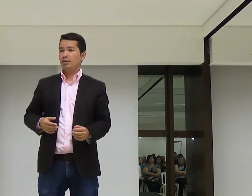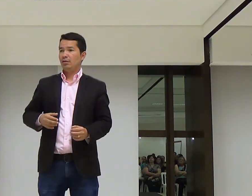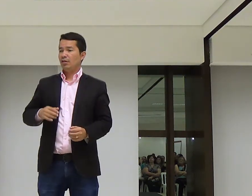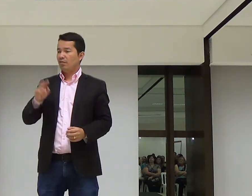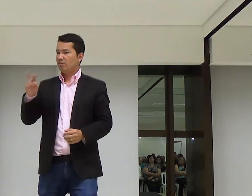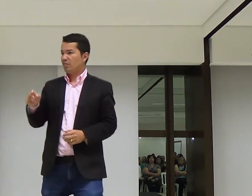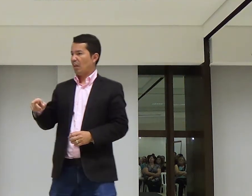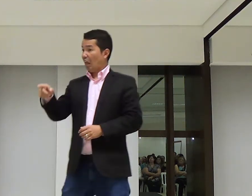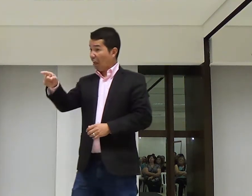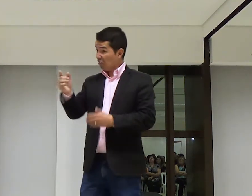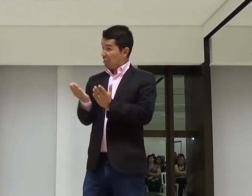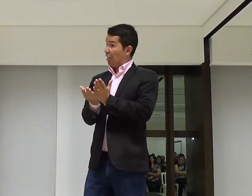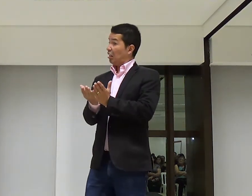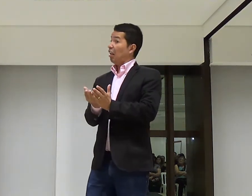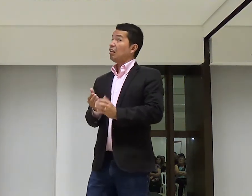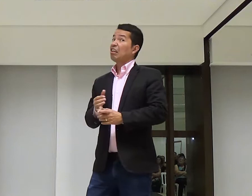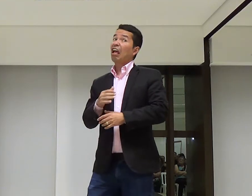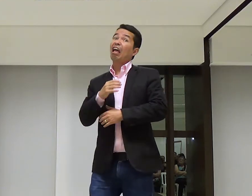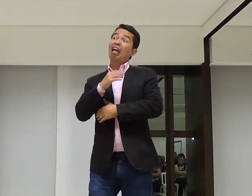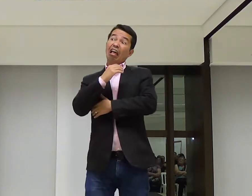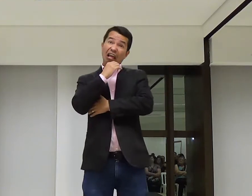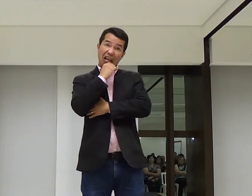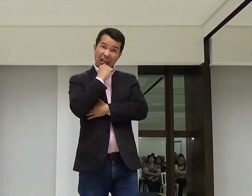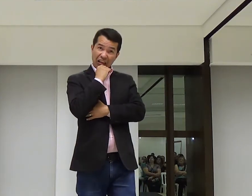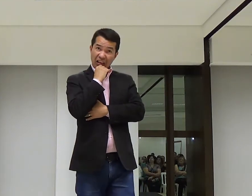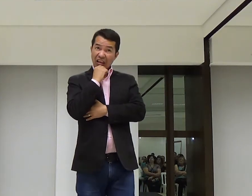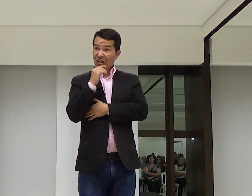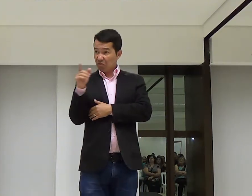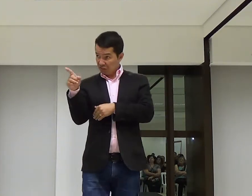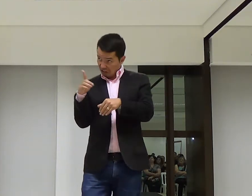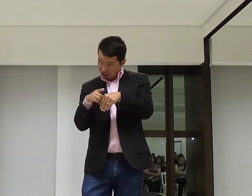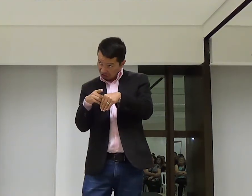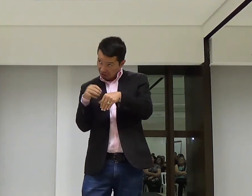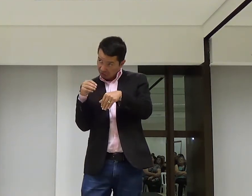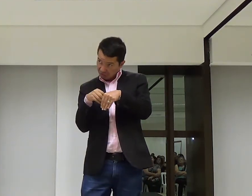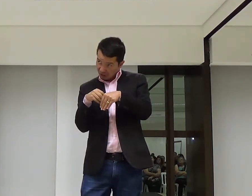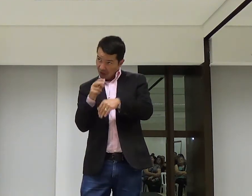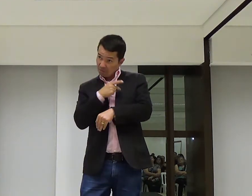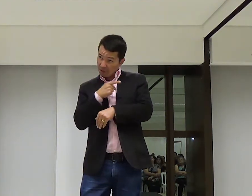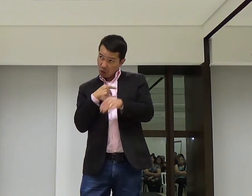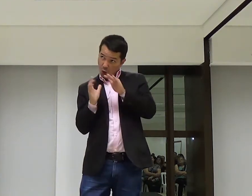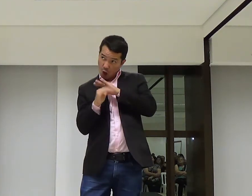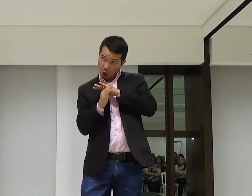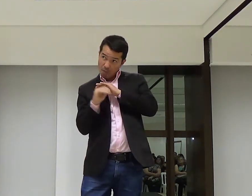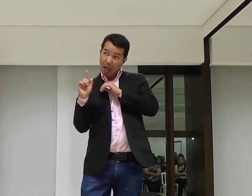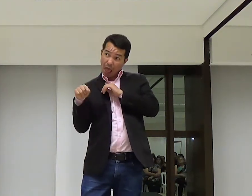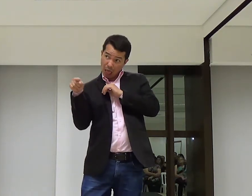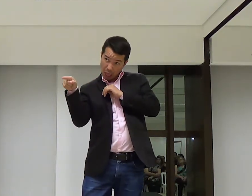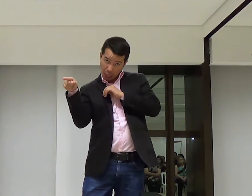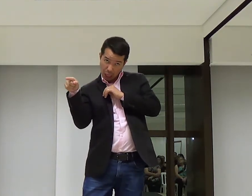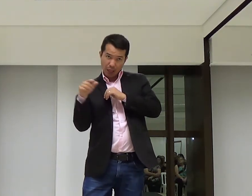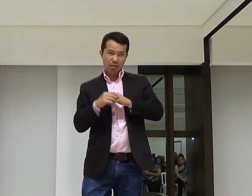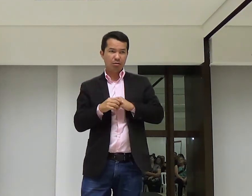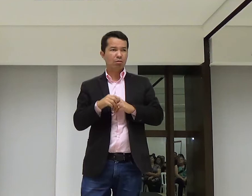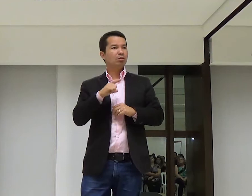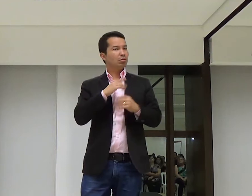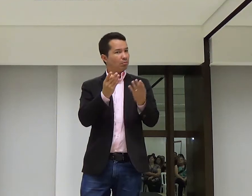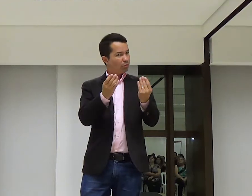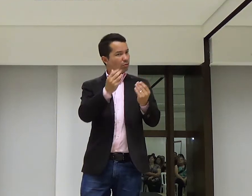não gostamos de pessoas. Ah, algumas pessoas não gostam de crente. Olha, você é pastor também? Então